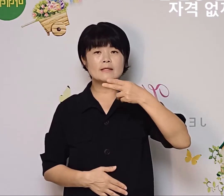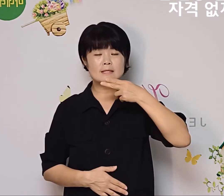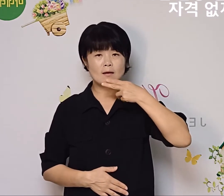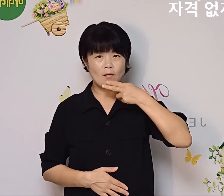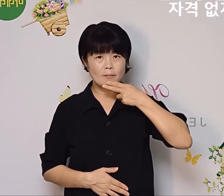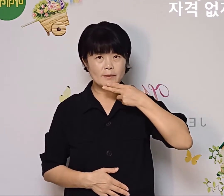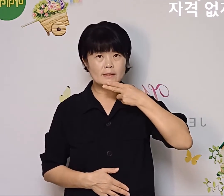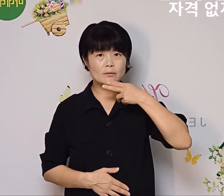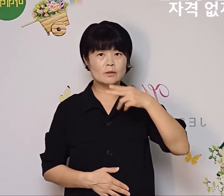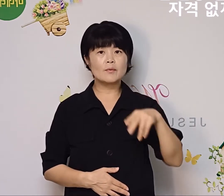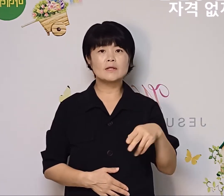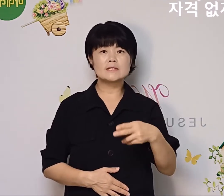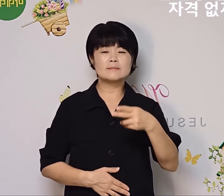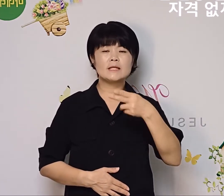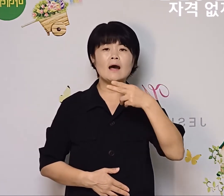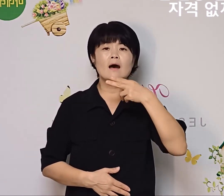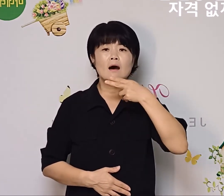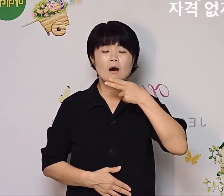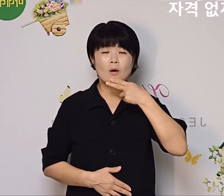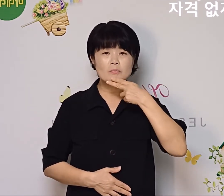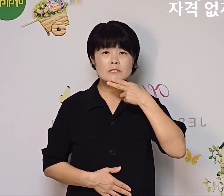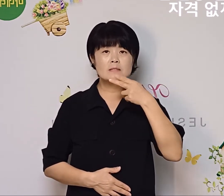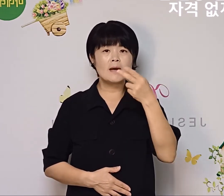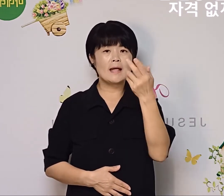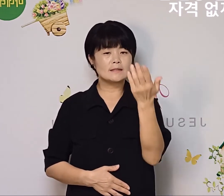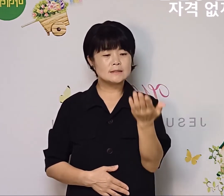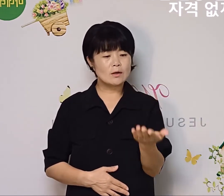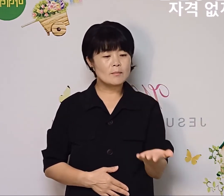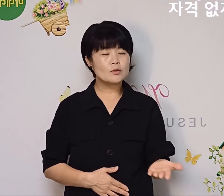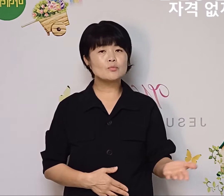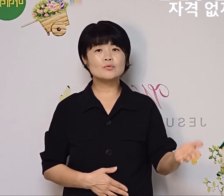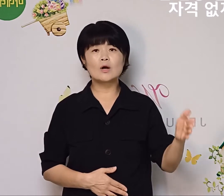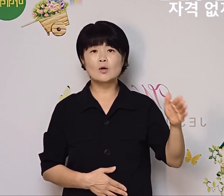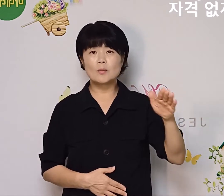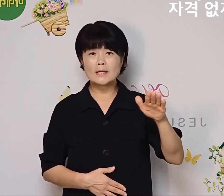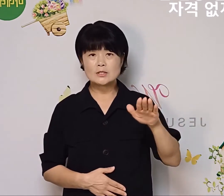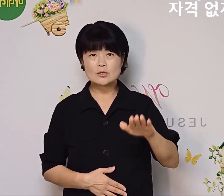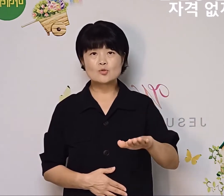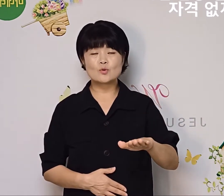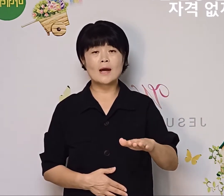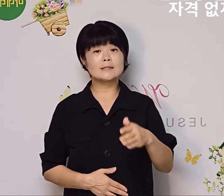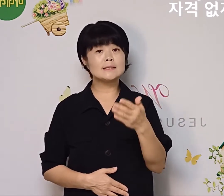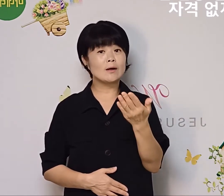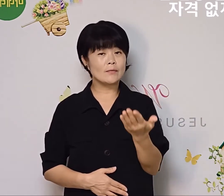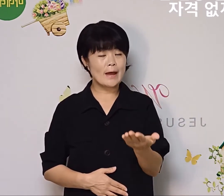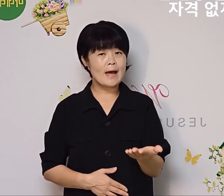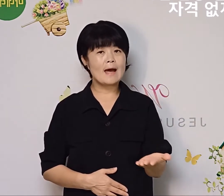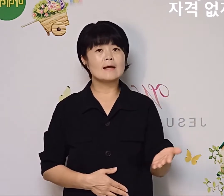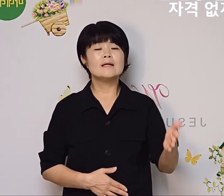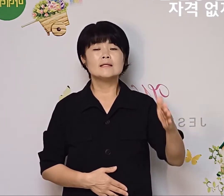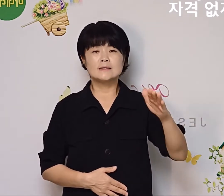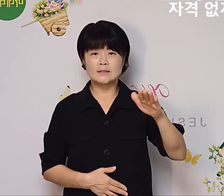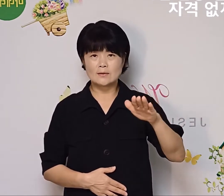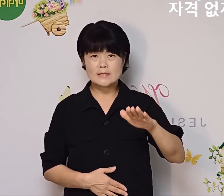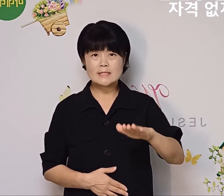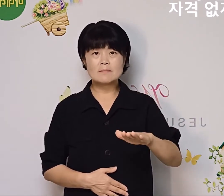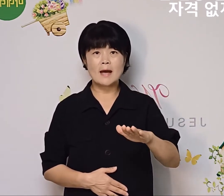제가 없다를 이렇게 표현하겠습니다. 없지만 그럼에도 불구하고 반전수화 그러나